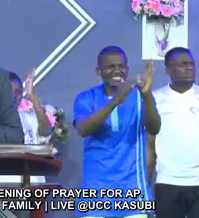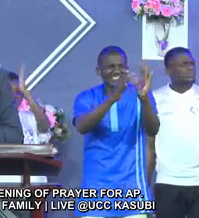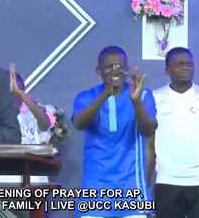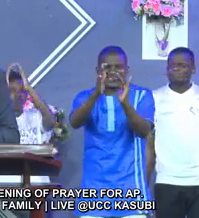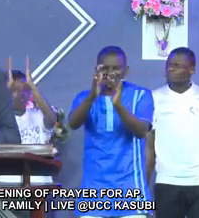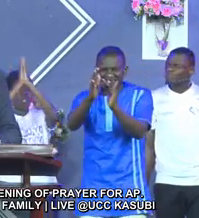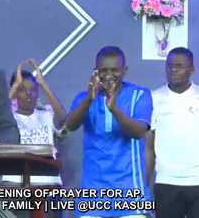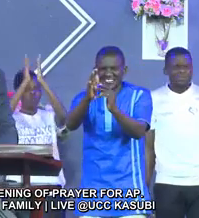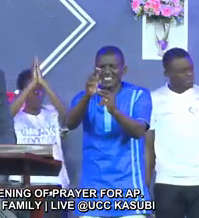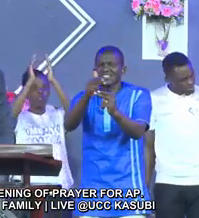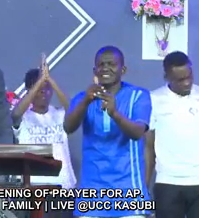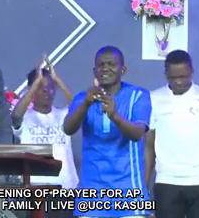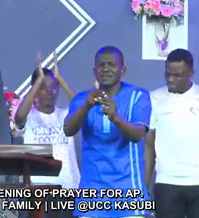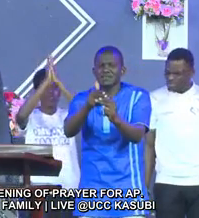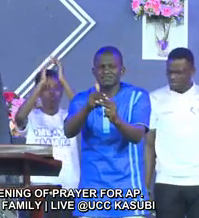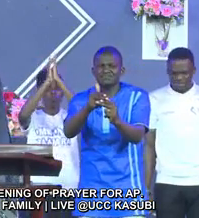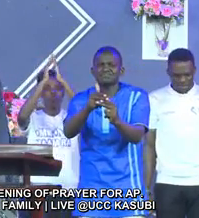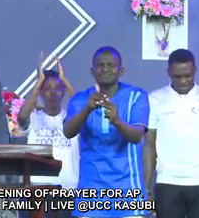Kristo